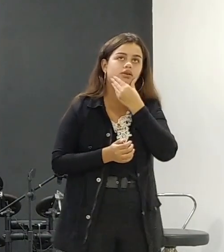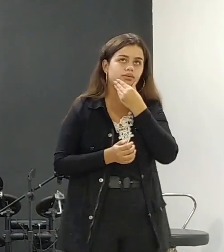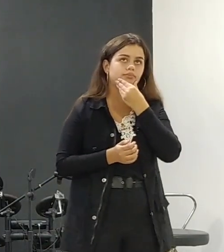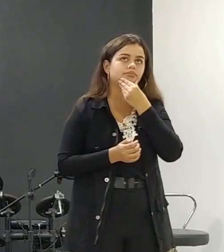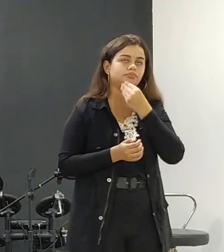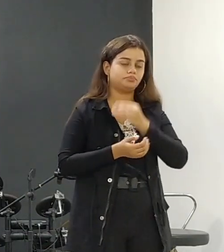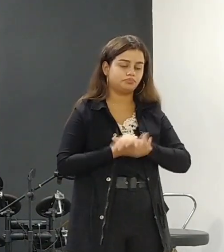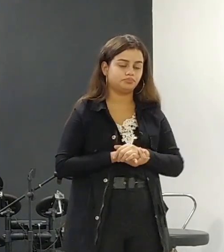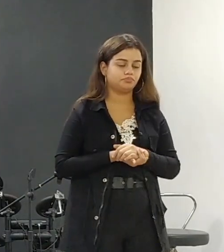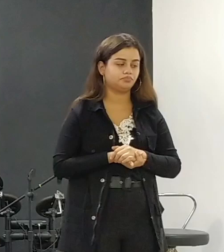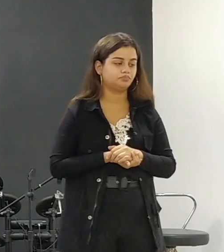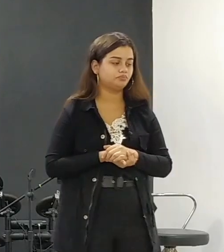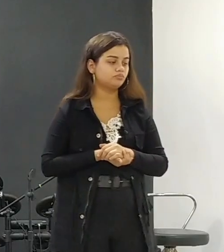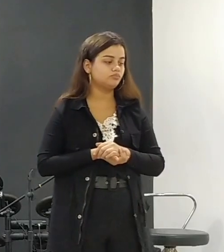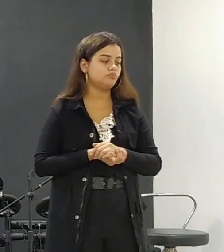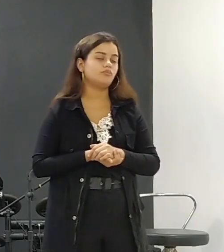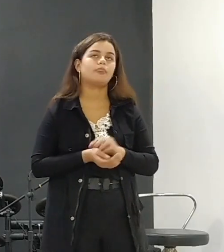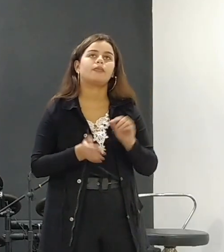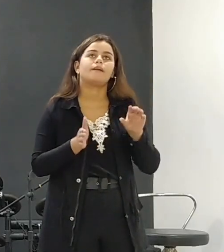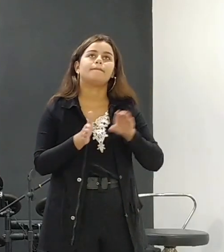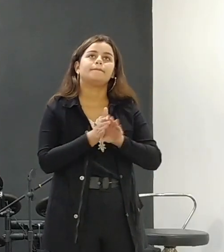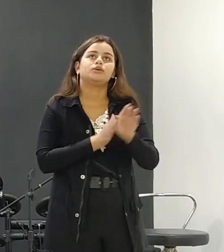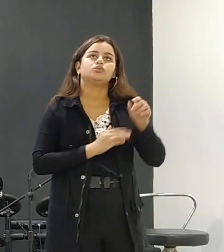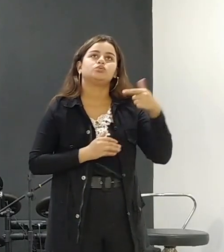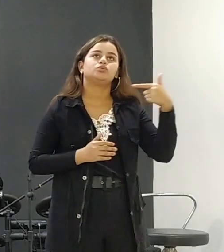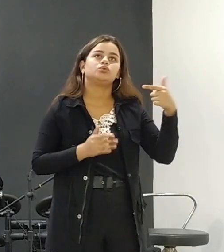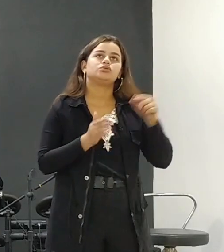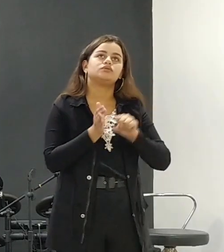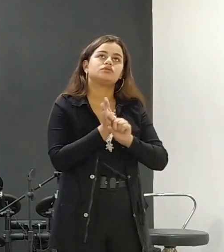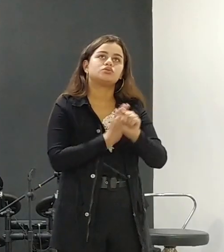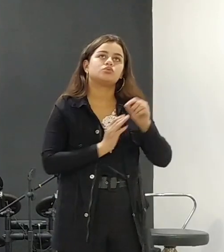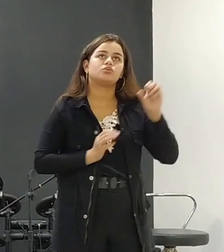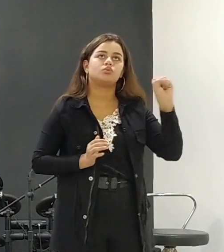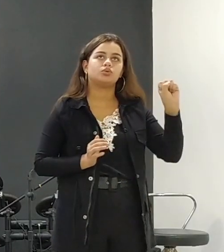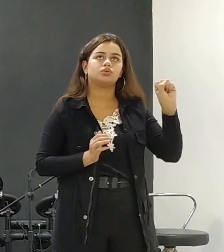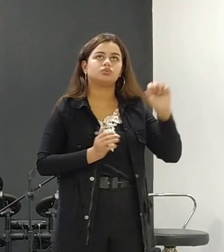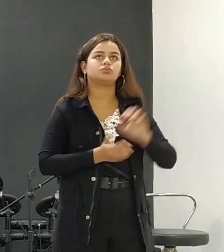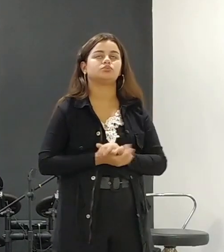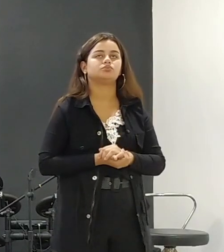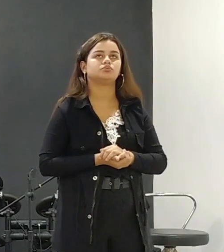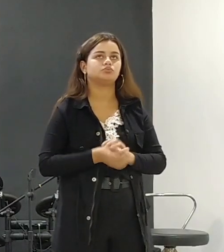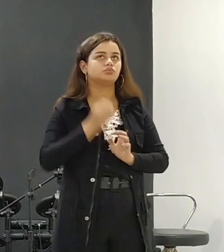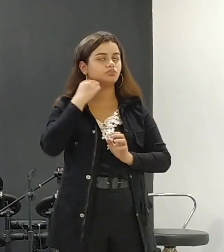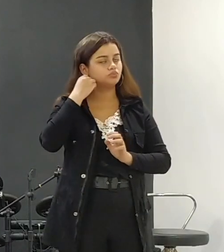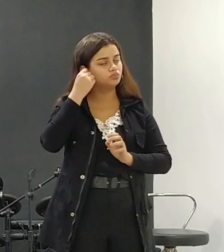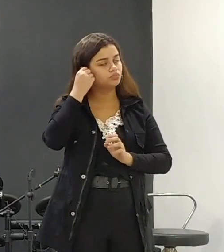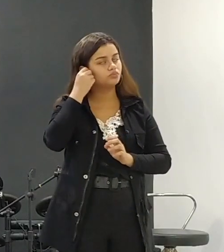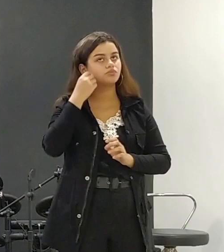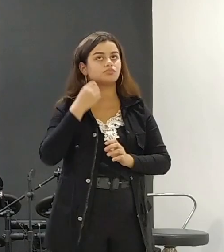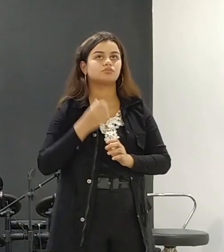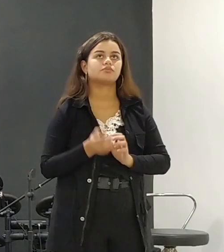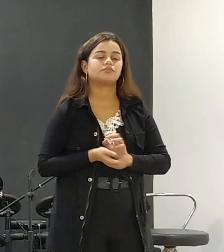né? Ele já tinha estabelecido tudo. Aí vem no capítulo de número 2, versículo 8, 2:8.